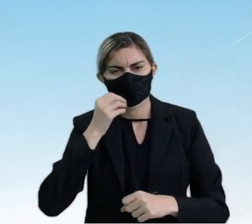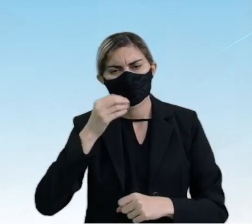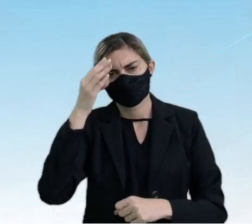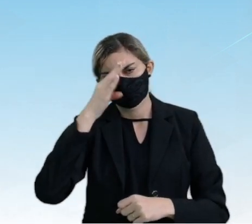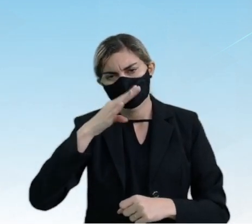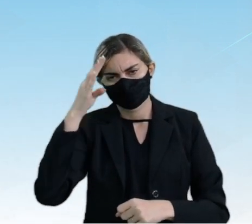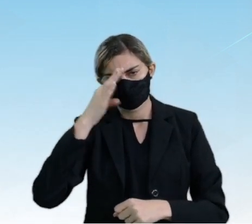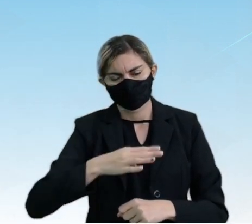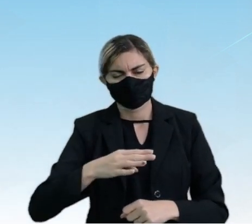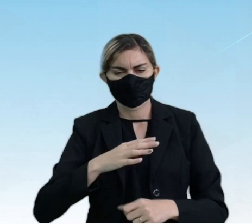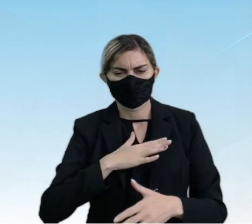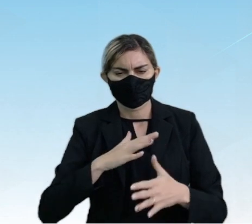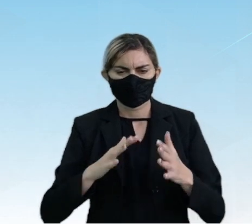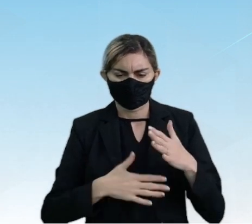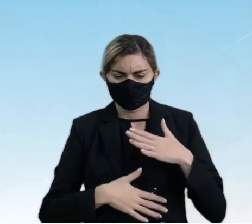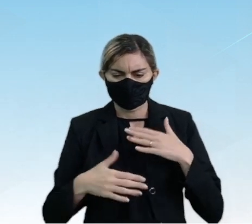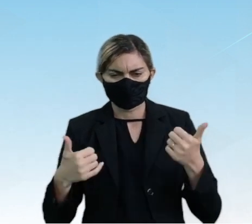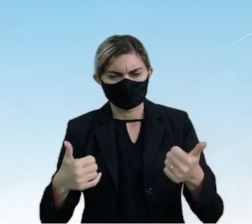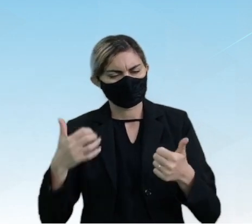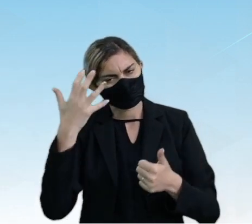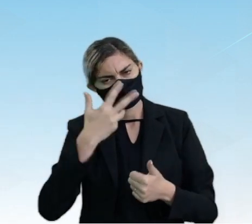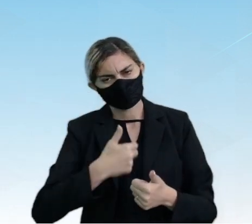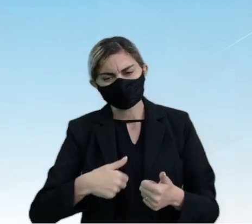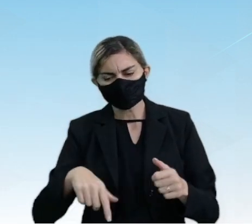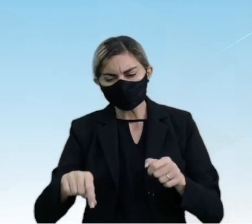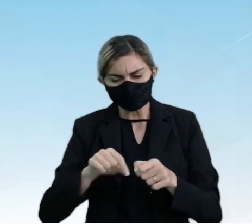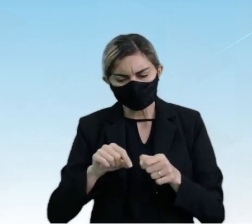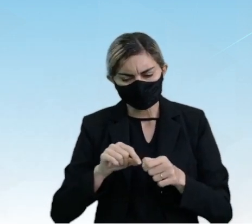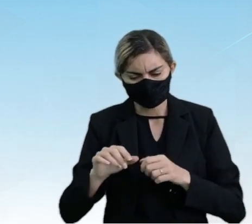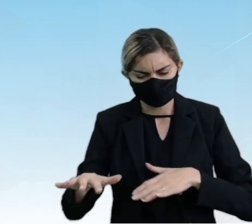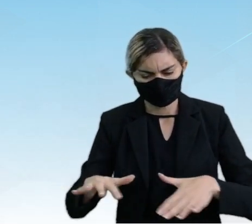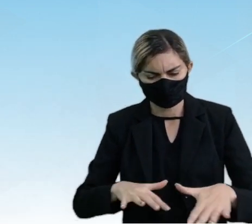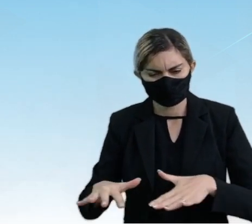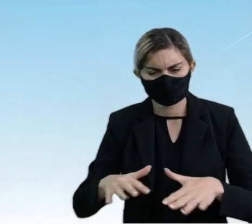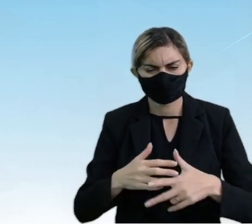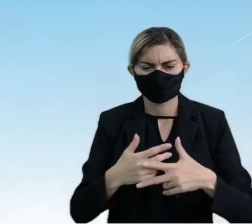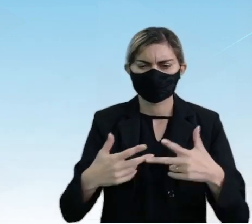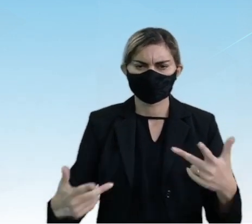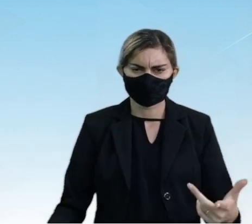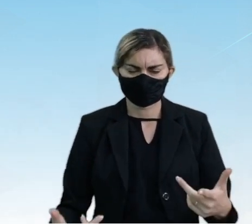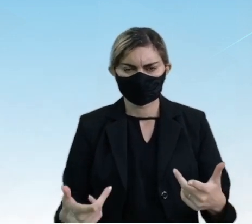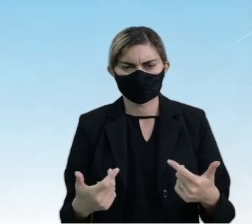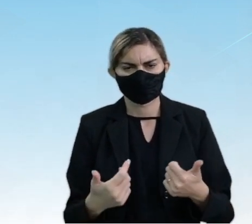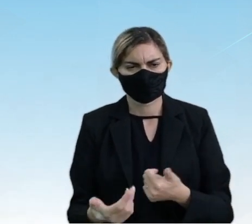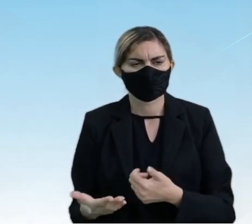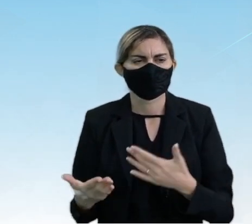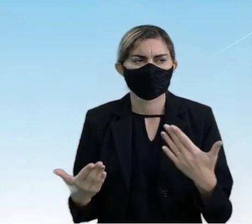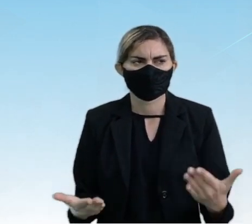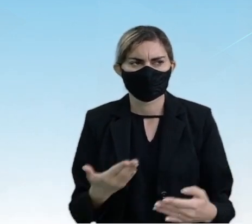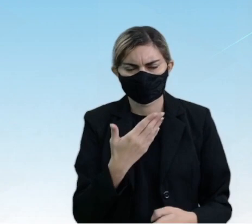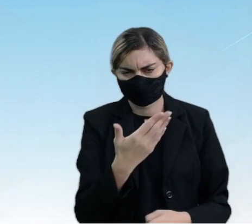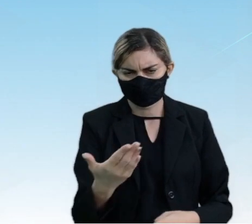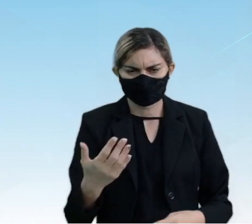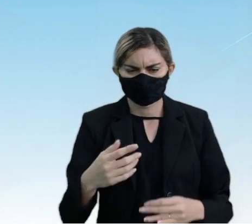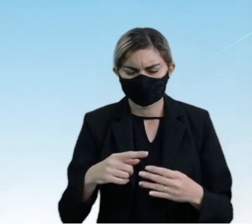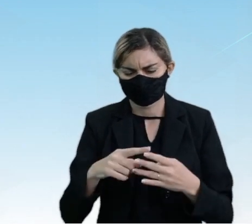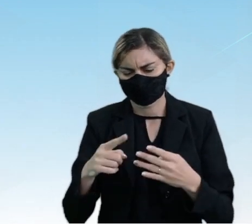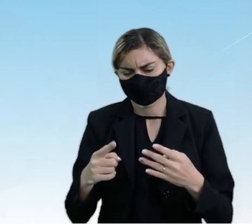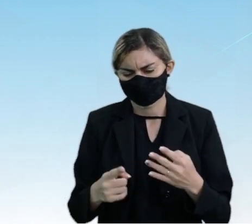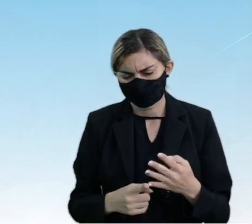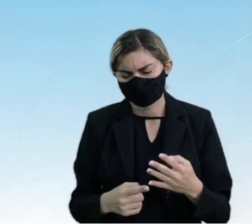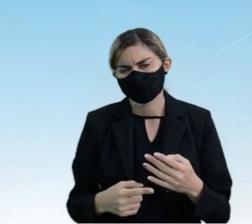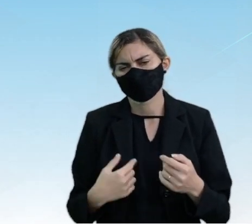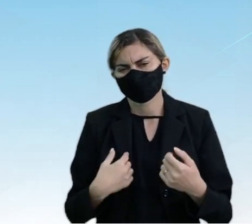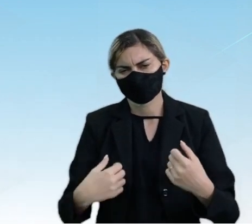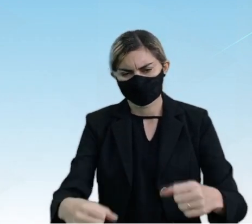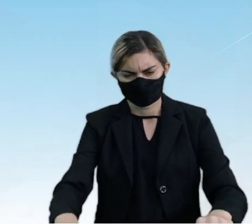essa perspectiva do corpo belo, mas um corpo que executa movimentos com mais qualidade, com mais perfeições. Então, esses seriam os 4 métodos aí